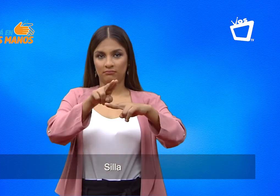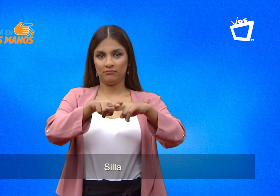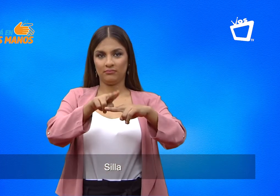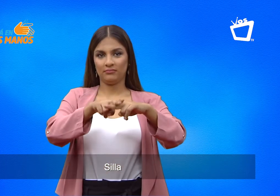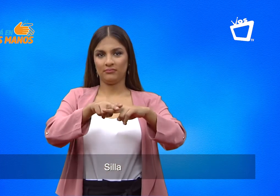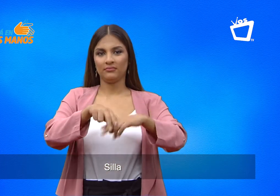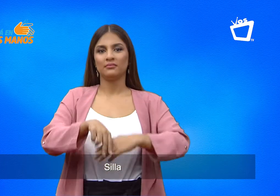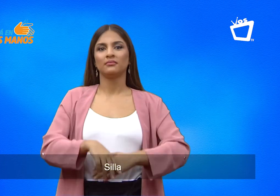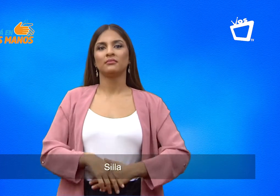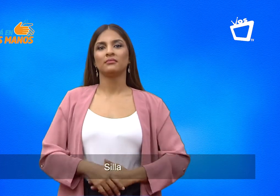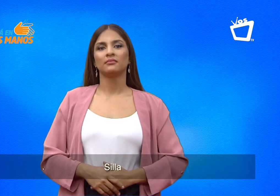Silla.